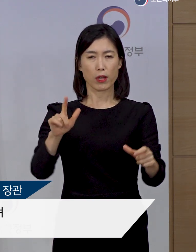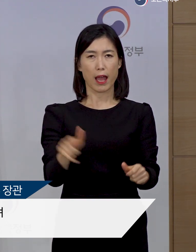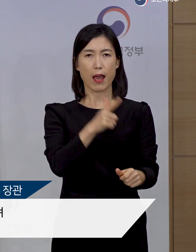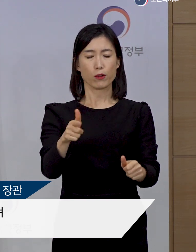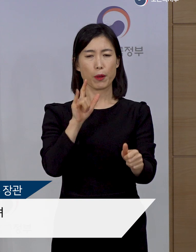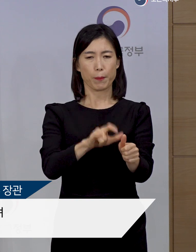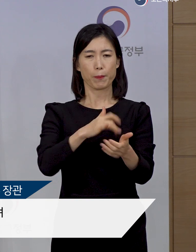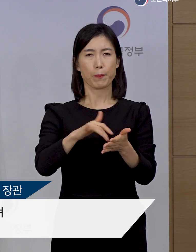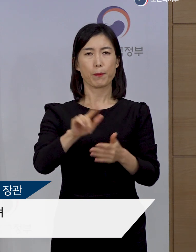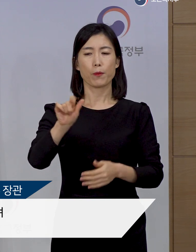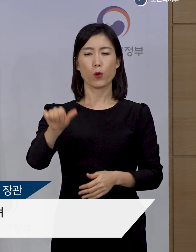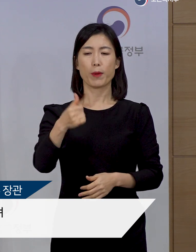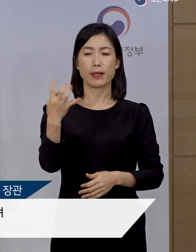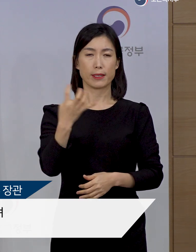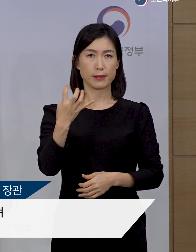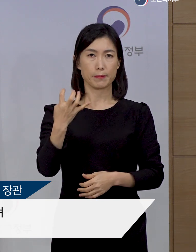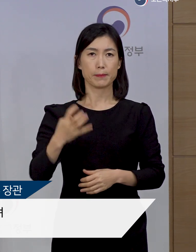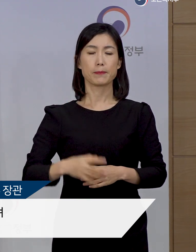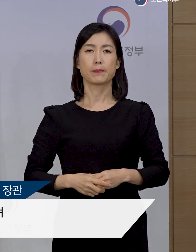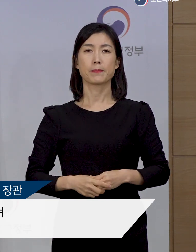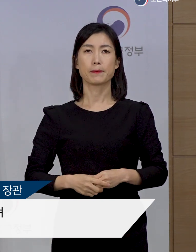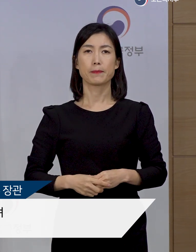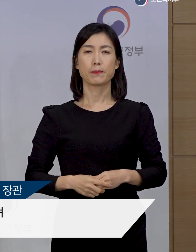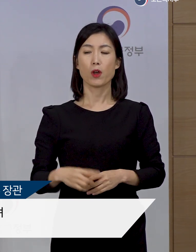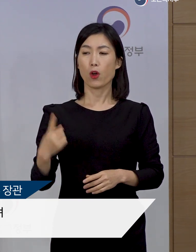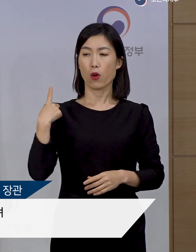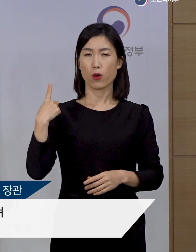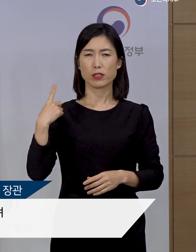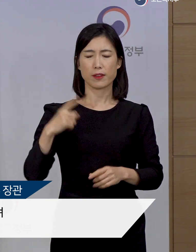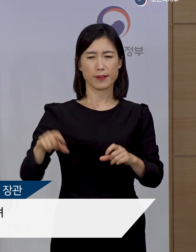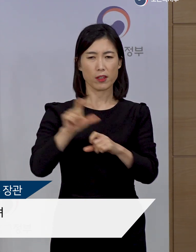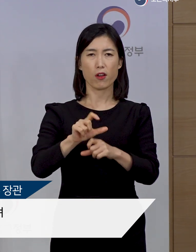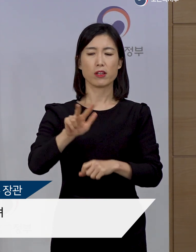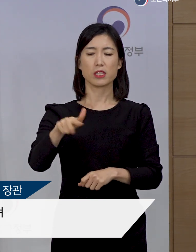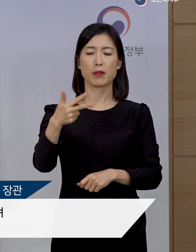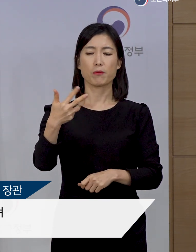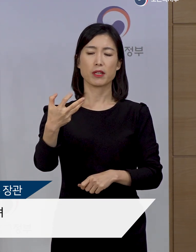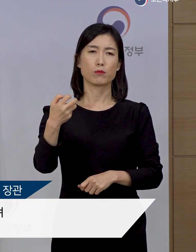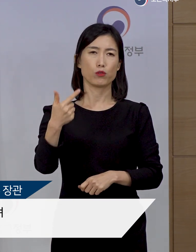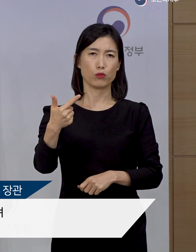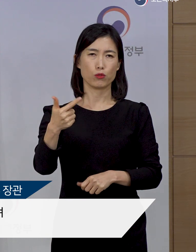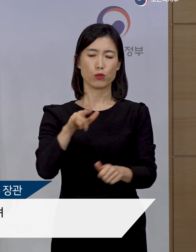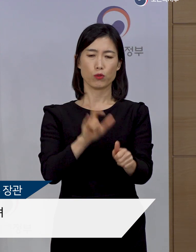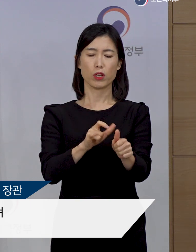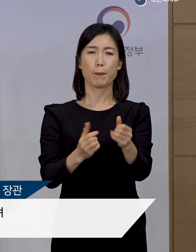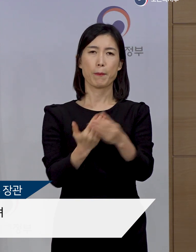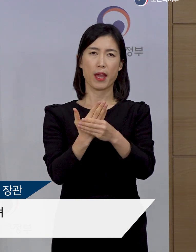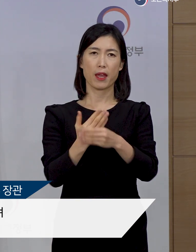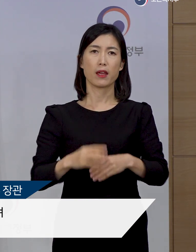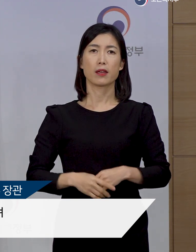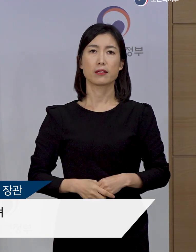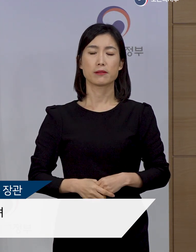환자는 540명이며 어제는 786명의 환자가